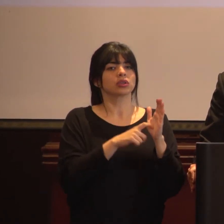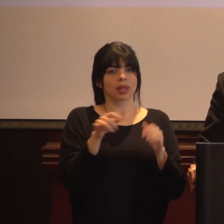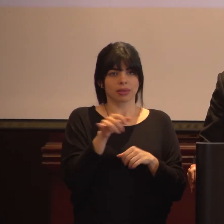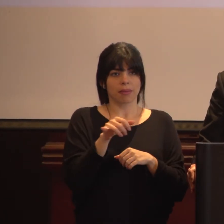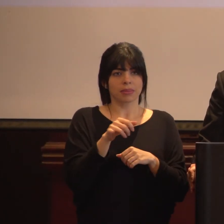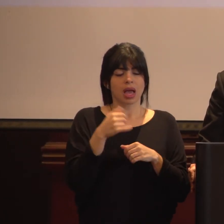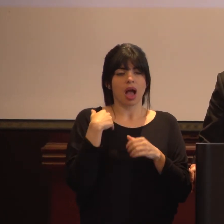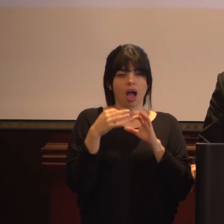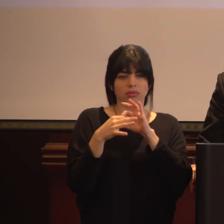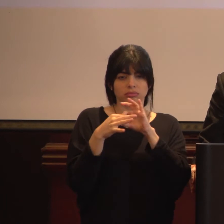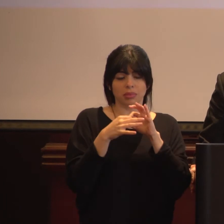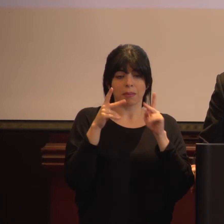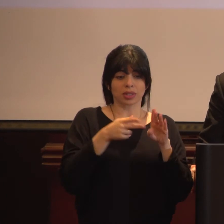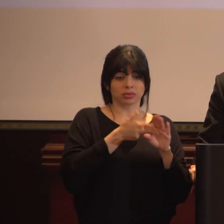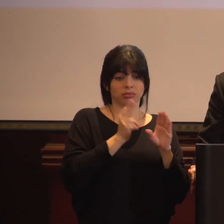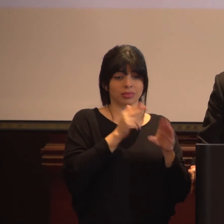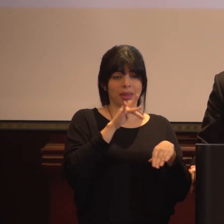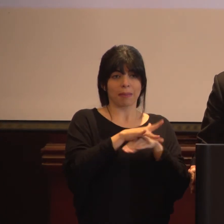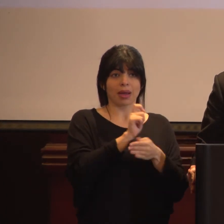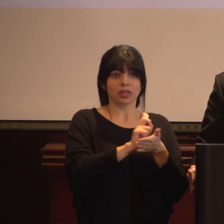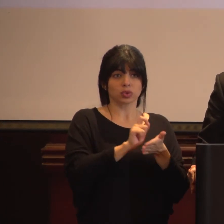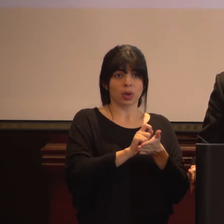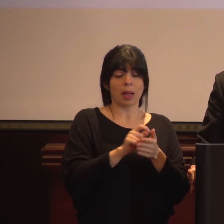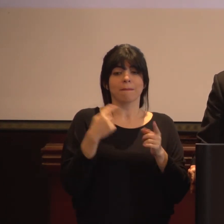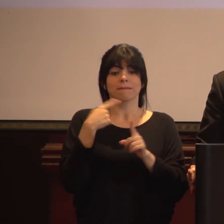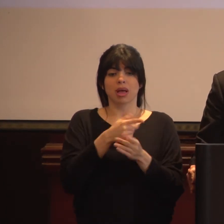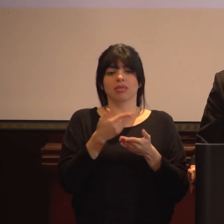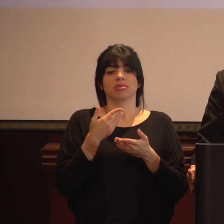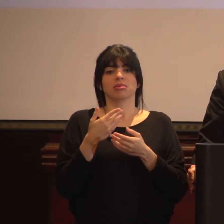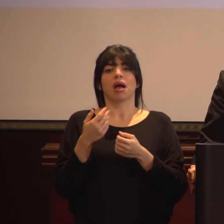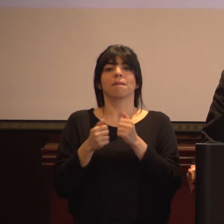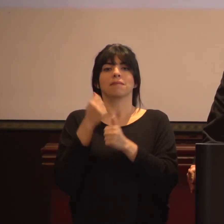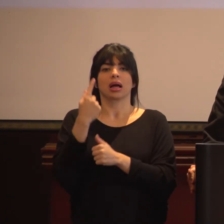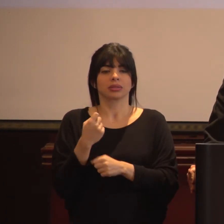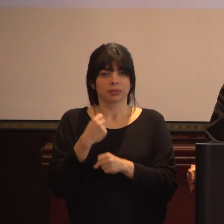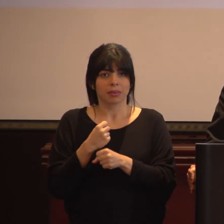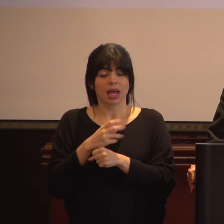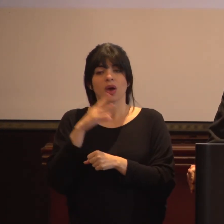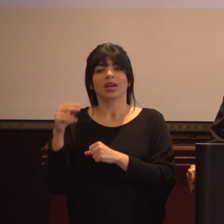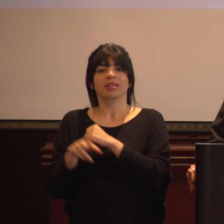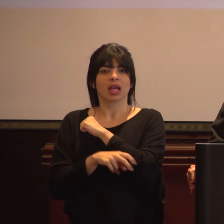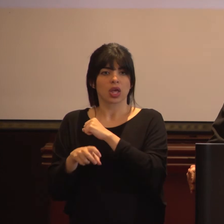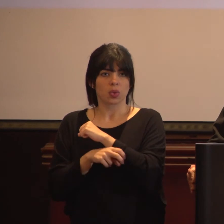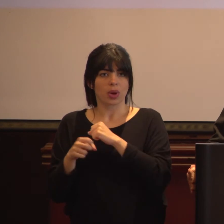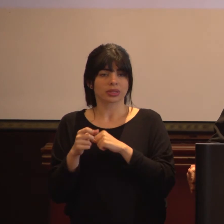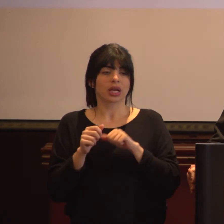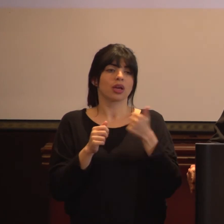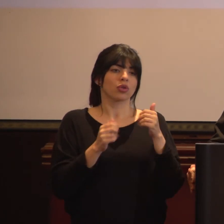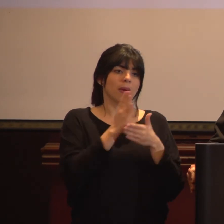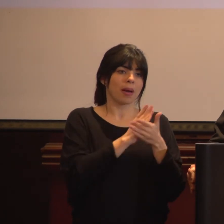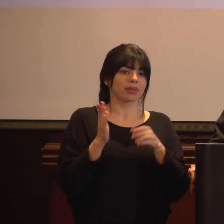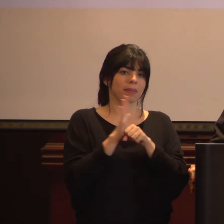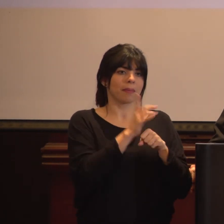el vínculo entre la deserción escolar temprana y el desempleo con la delincuencia y la violencia por un lado y el desplazamiento por el